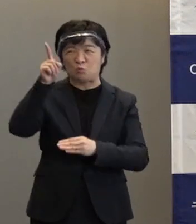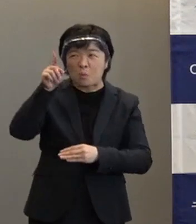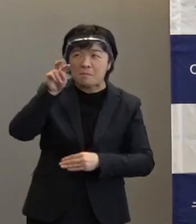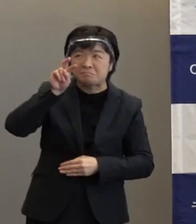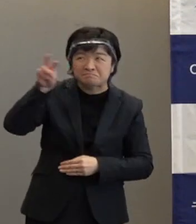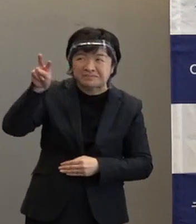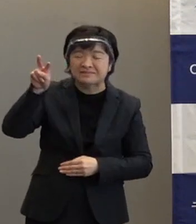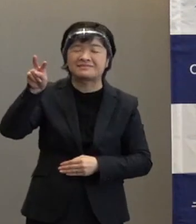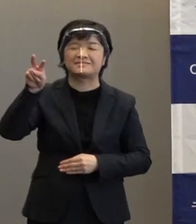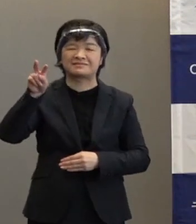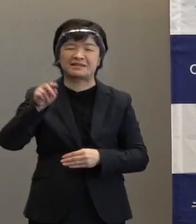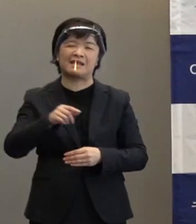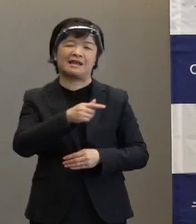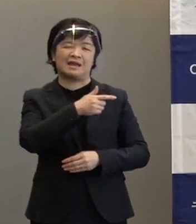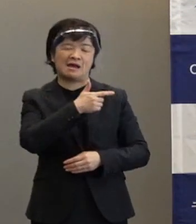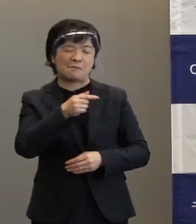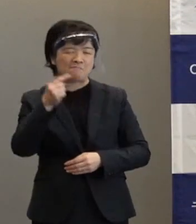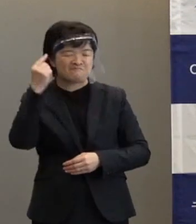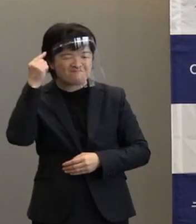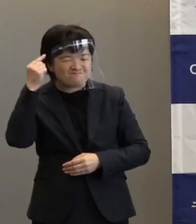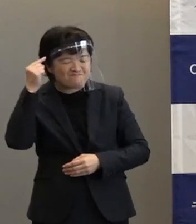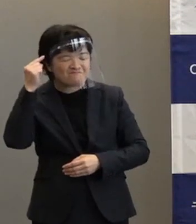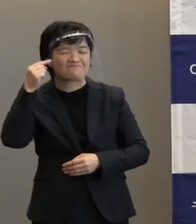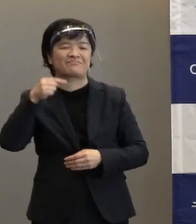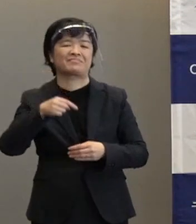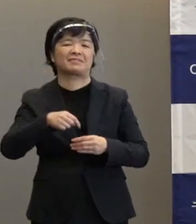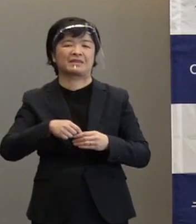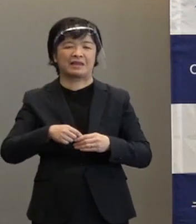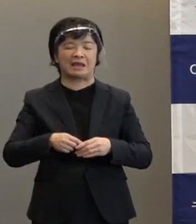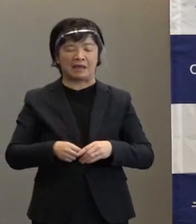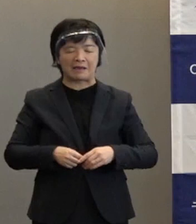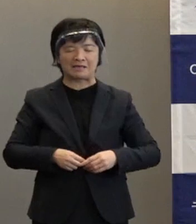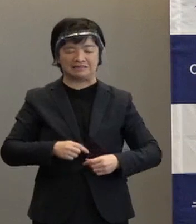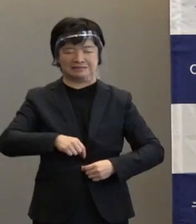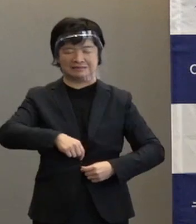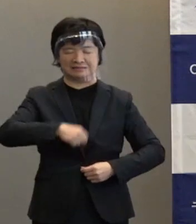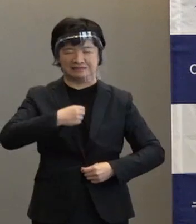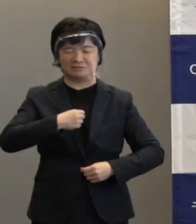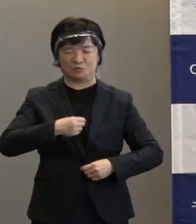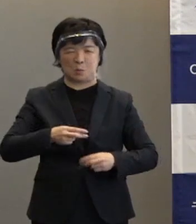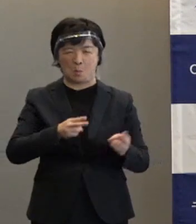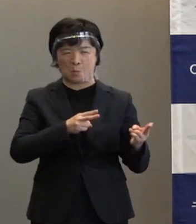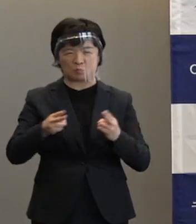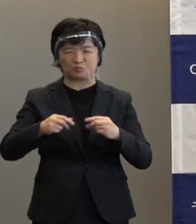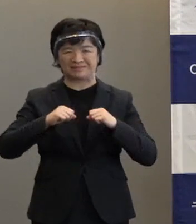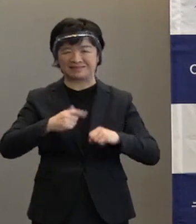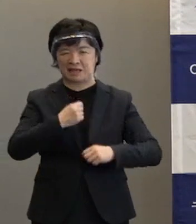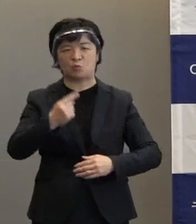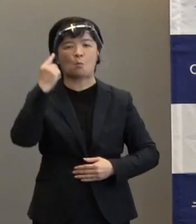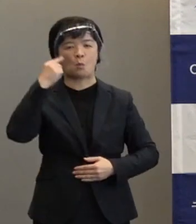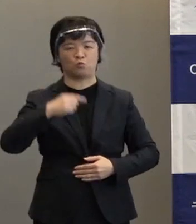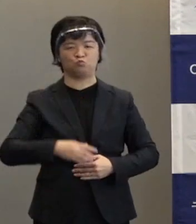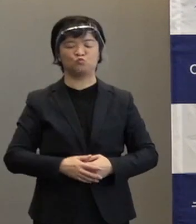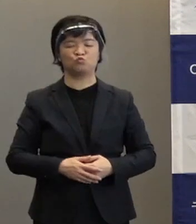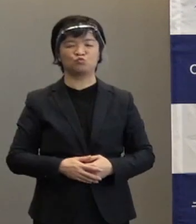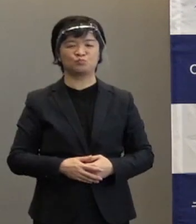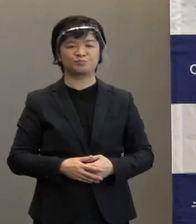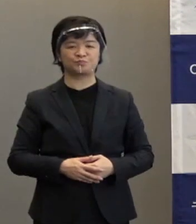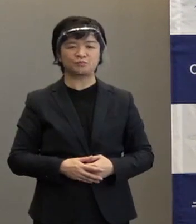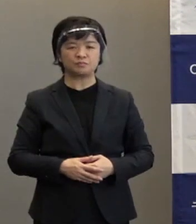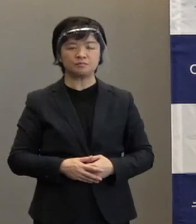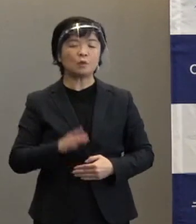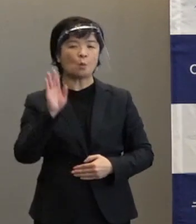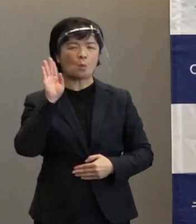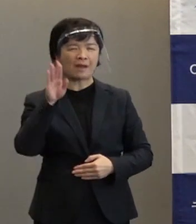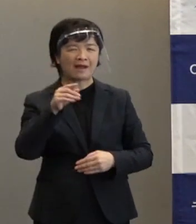ですね、まあ、様々なシミュレーションに基づいてあの万全の体制で臨んでいきたいというふうに思っています。まあ、あのこ